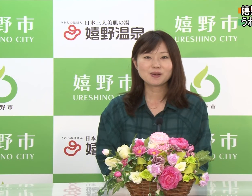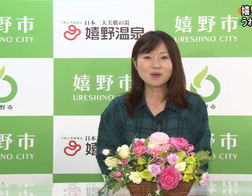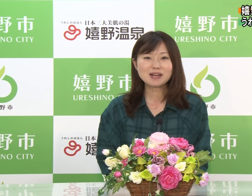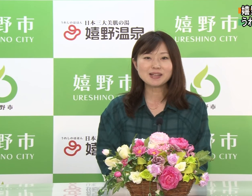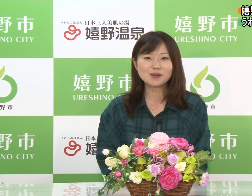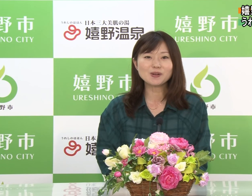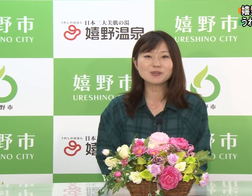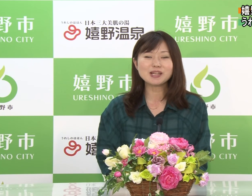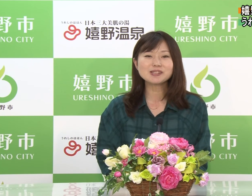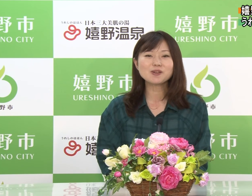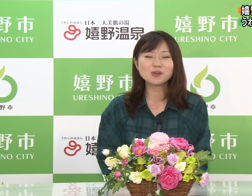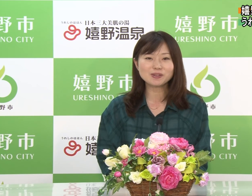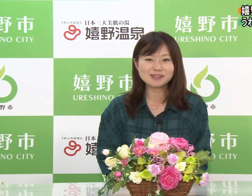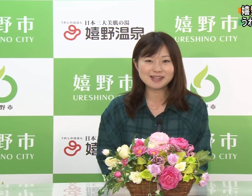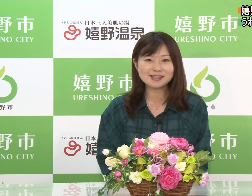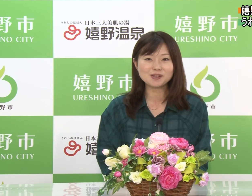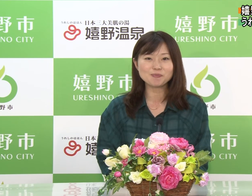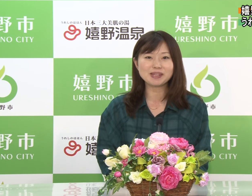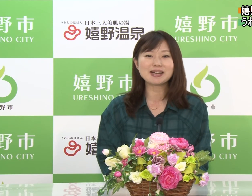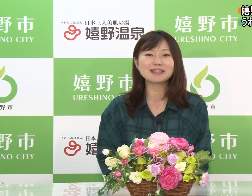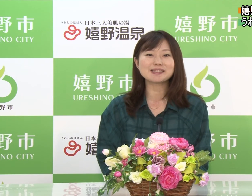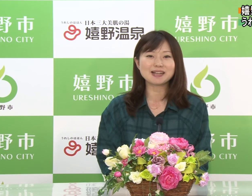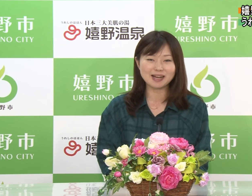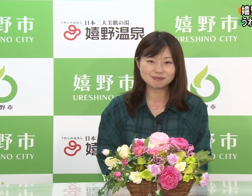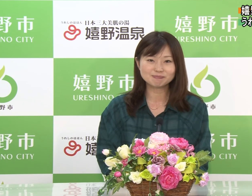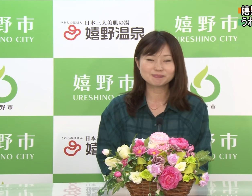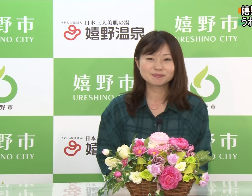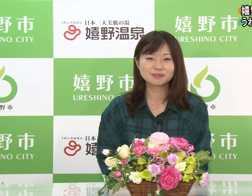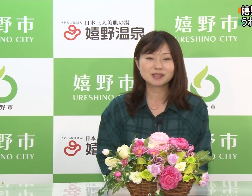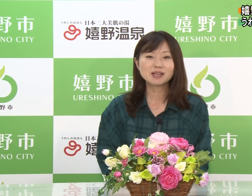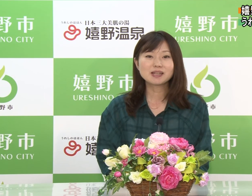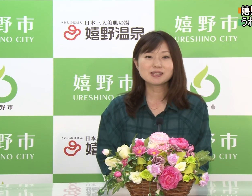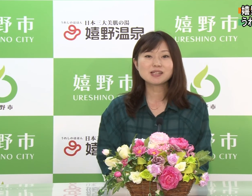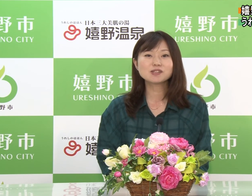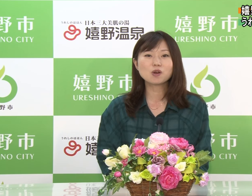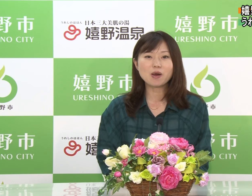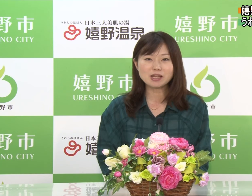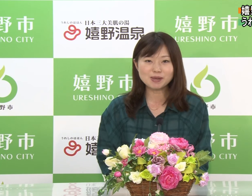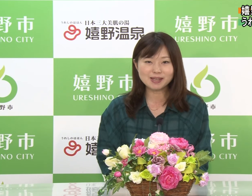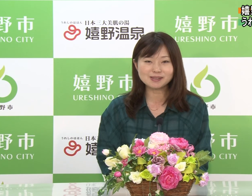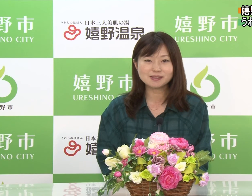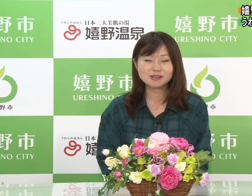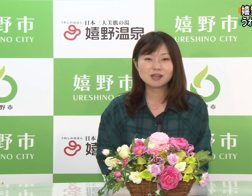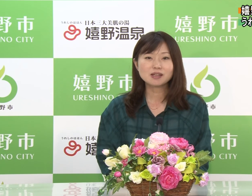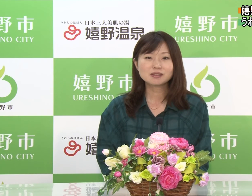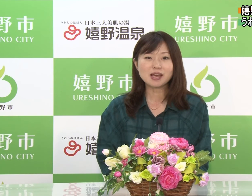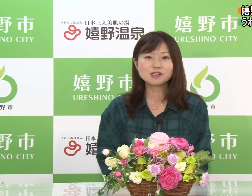今回の嬉野ホットステーションいかがでしたか？季節の変わり目です。体調